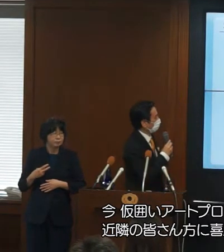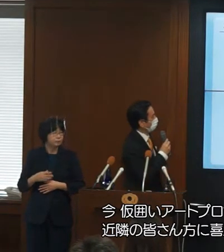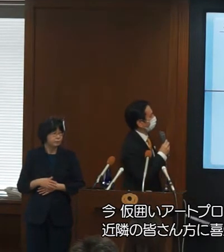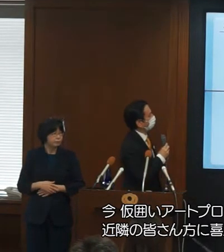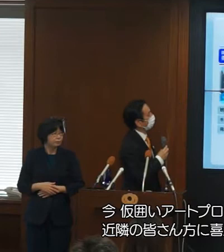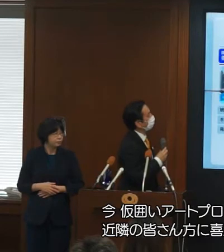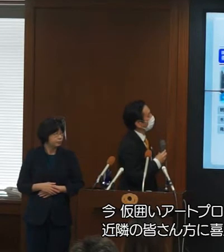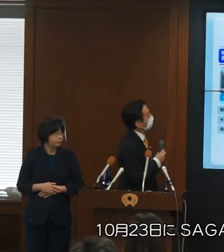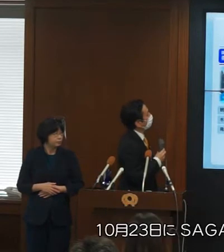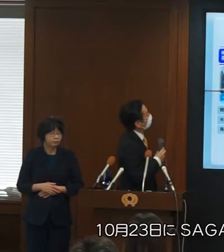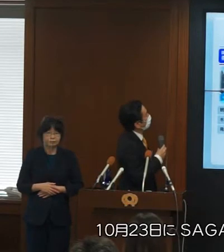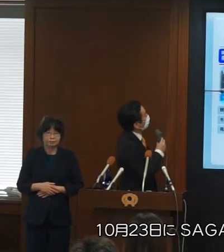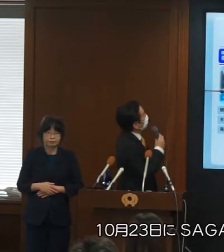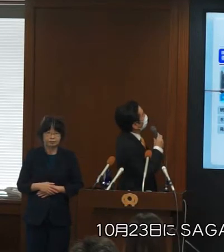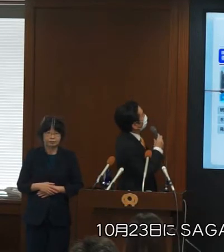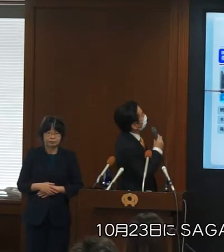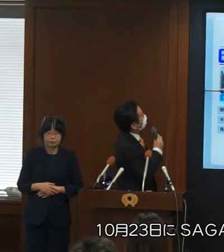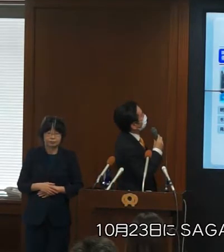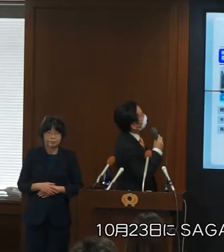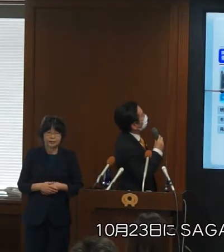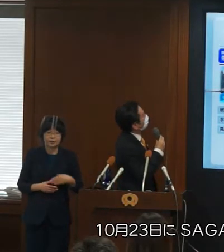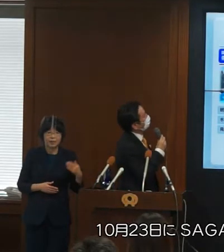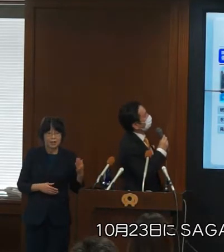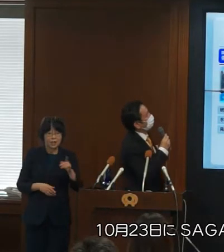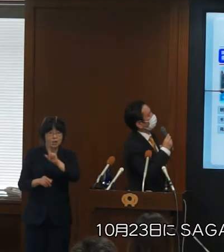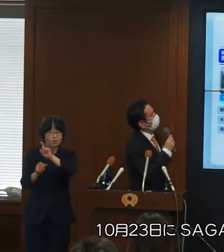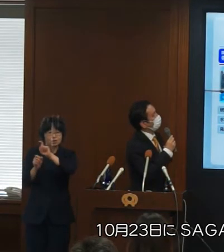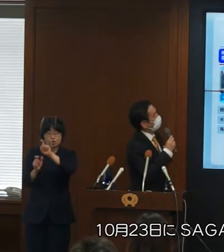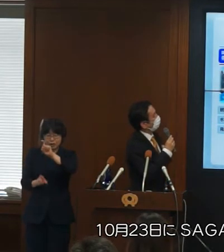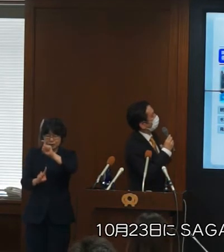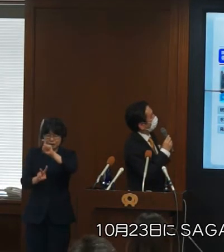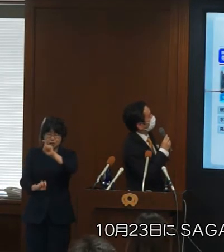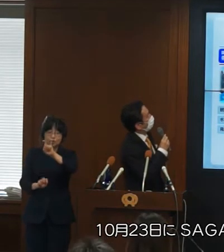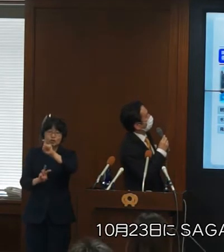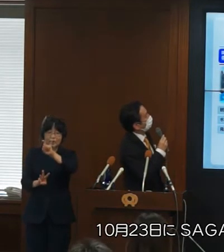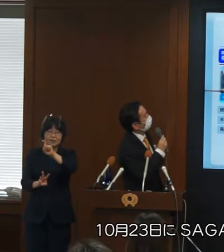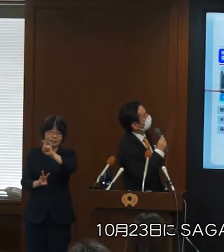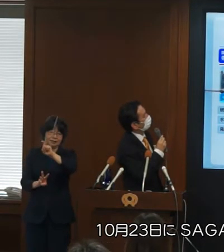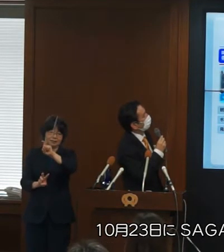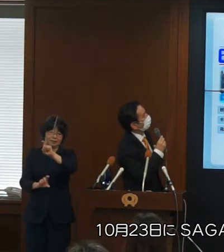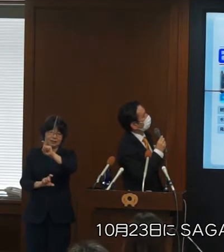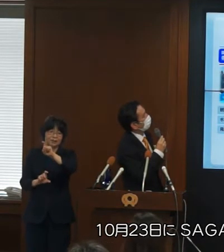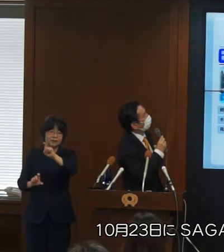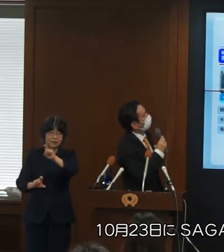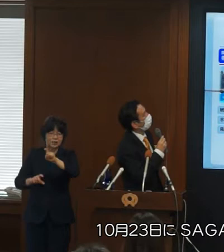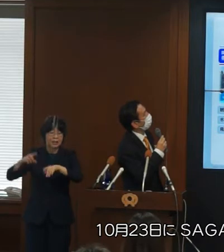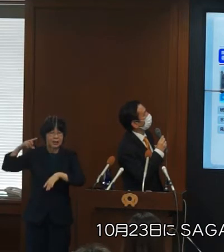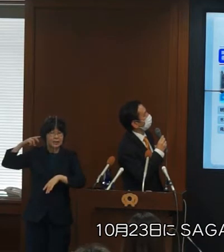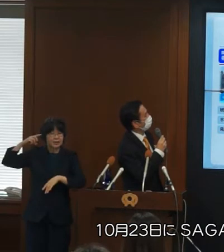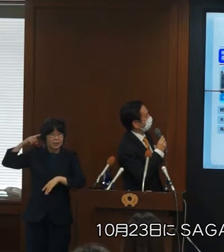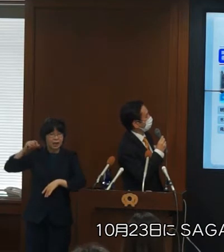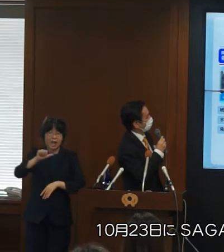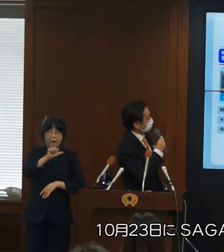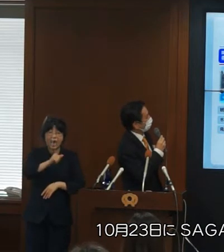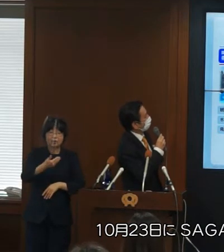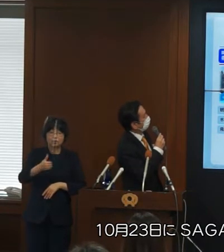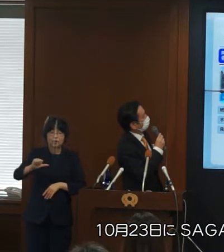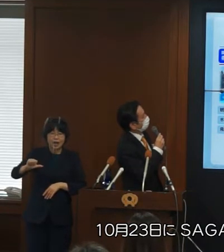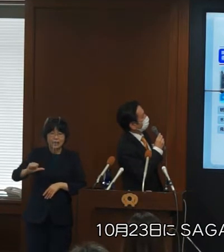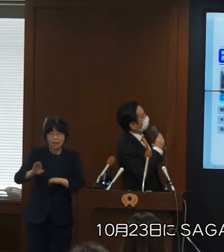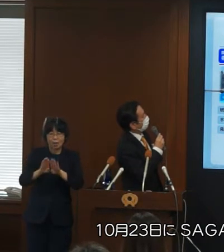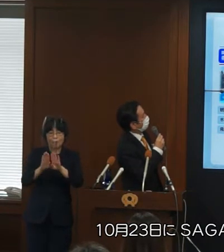。はい。で10月の23日に、佐賀アクアがオープンします